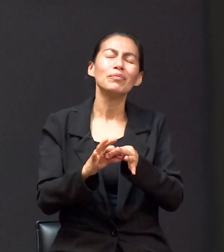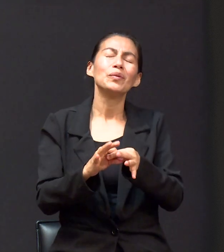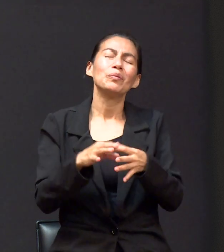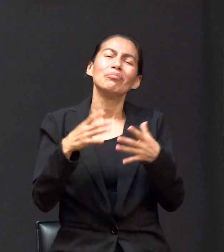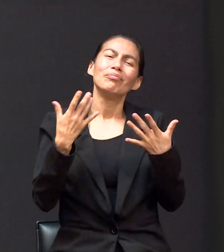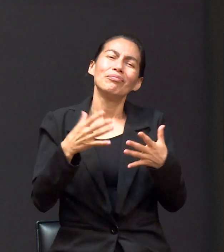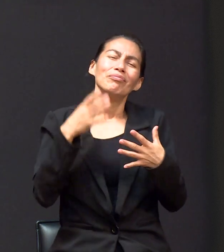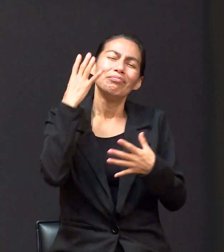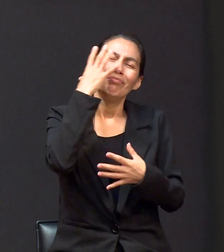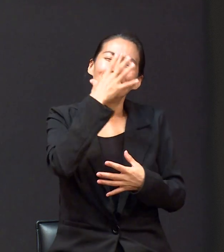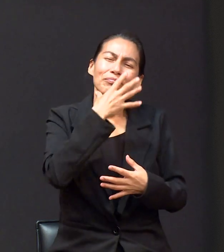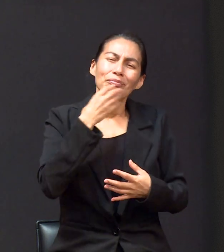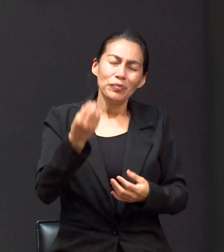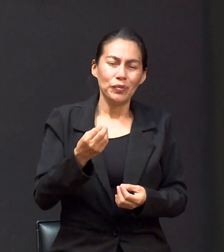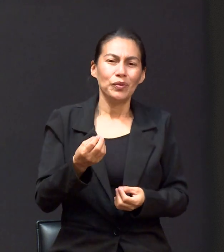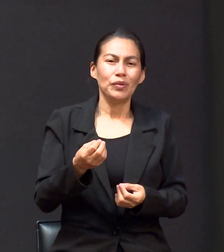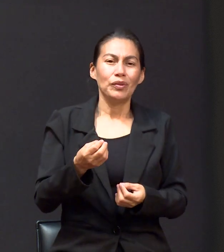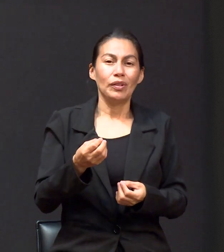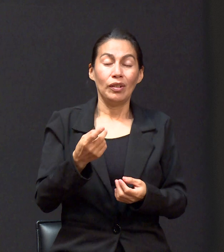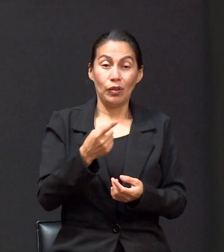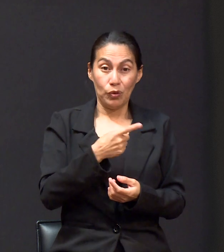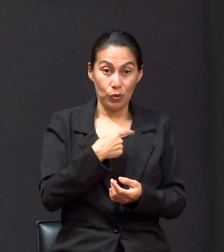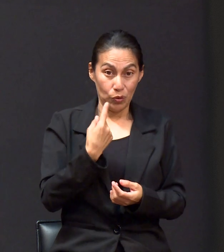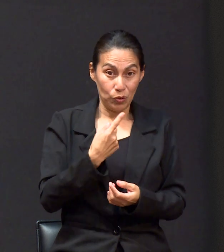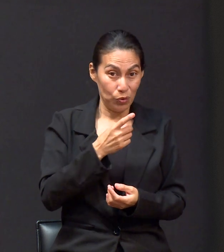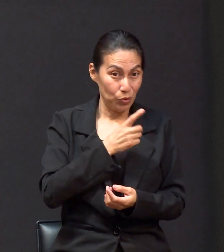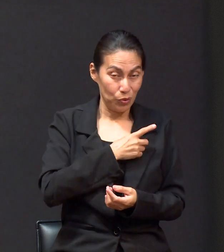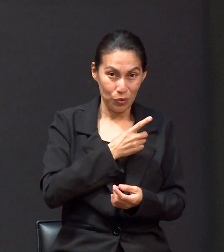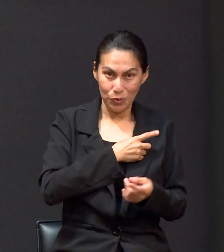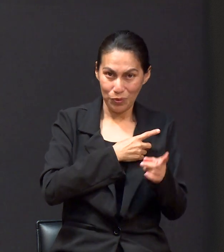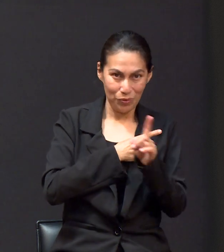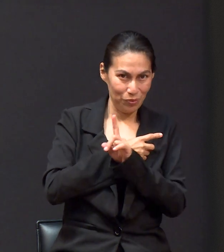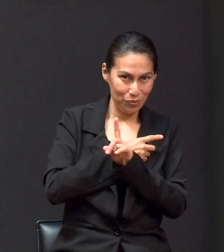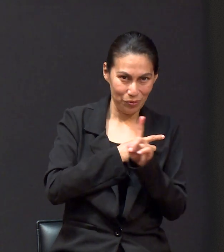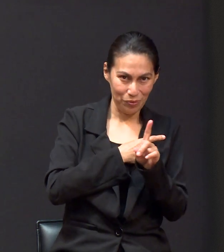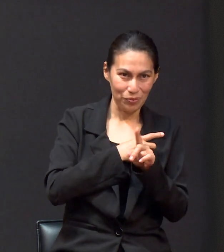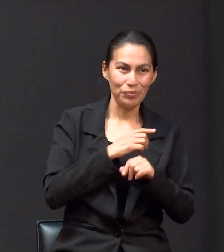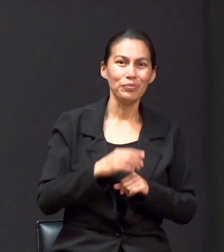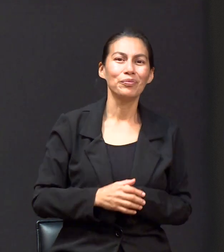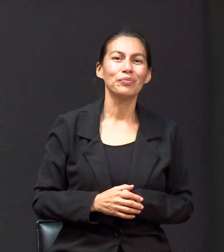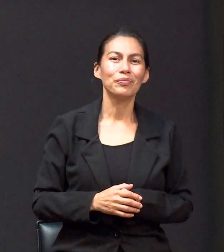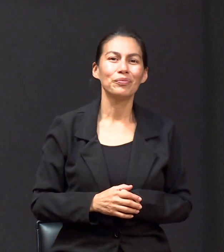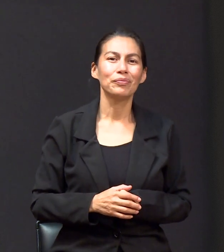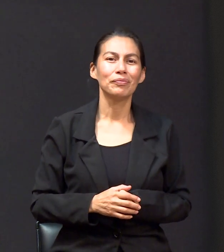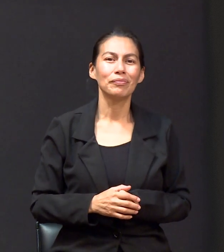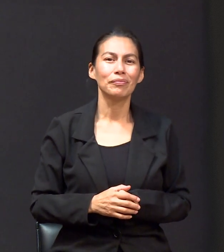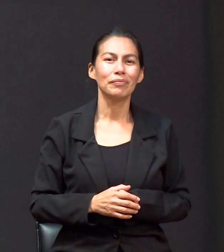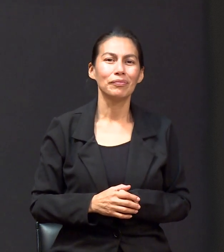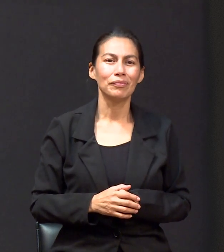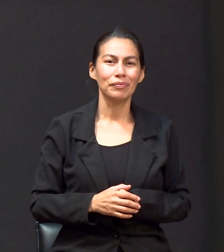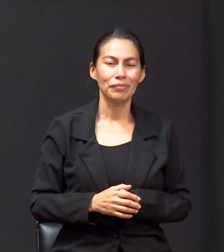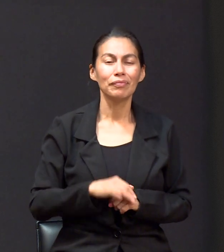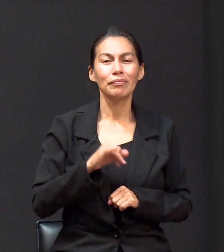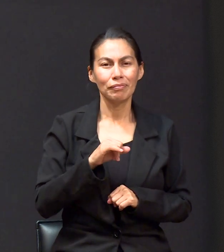unen espiritualmente con nosotros para que no nos sintamos solos ni solas.